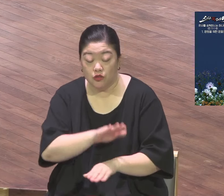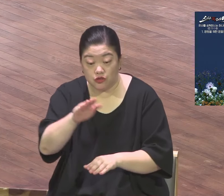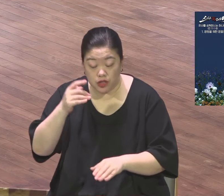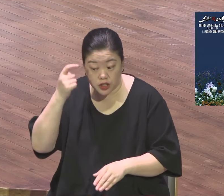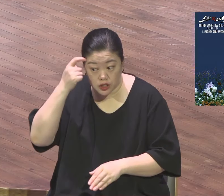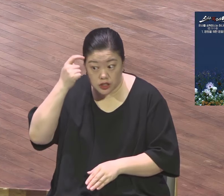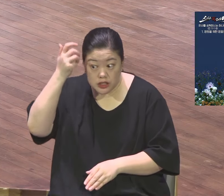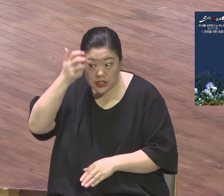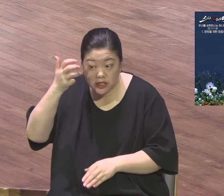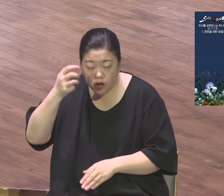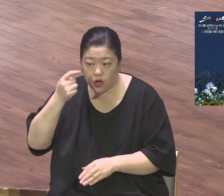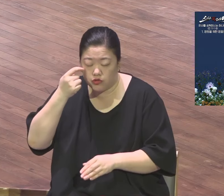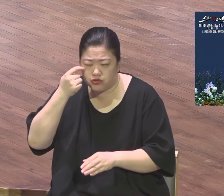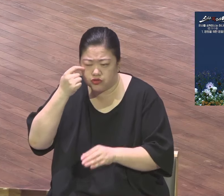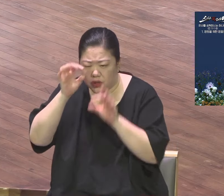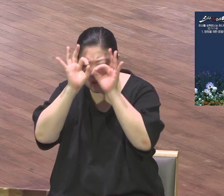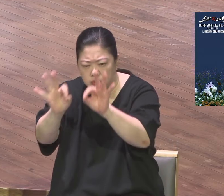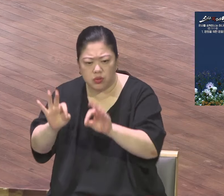달라집니다.